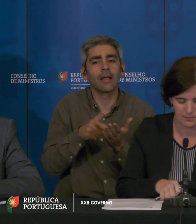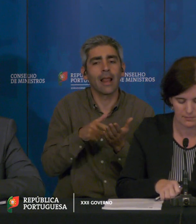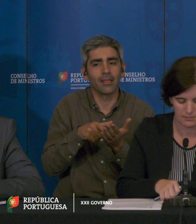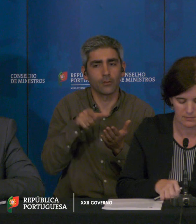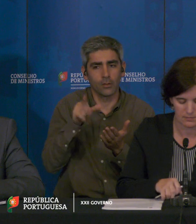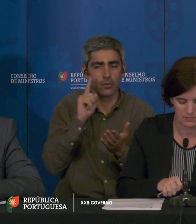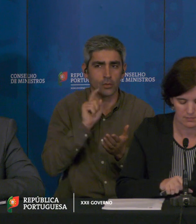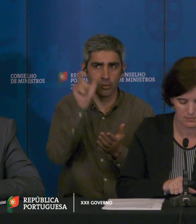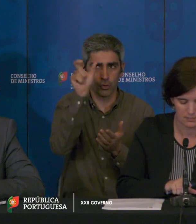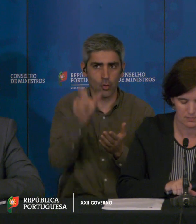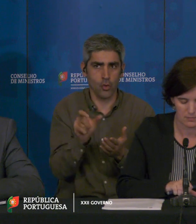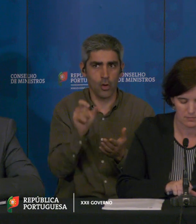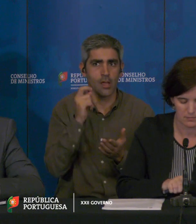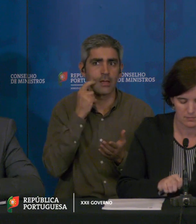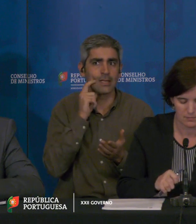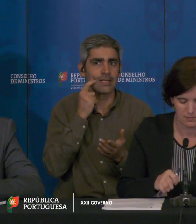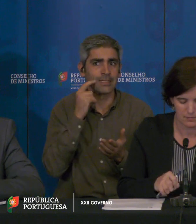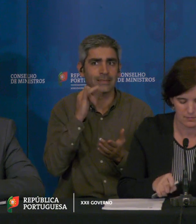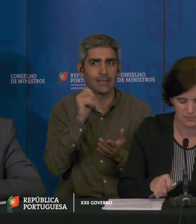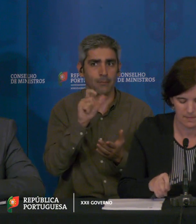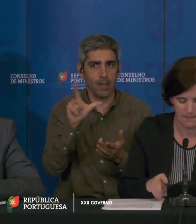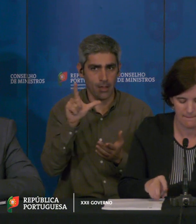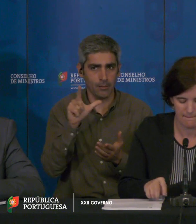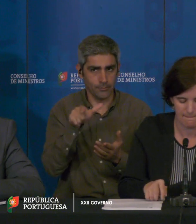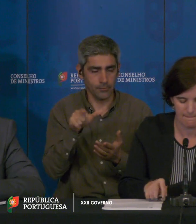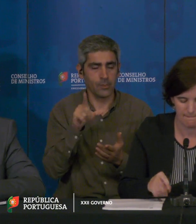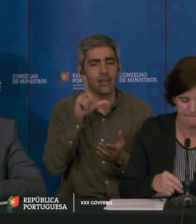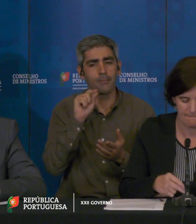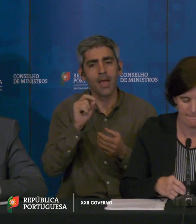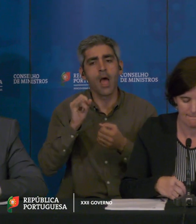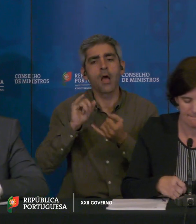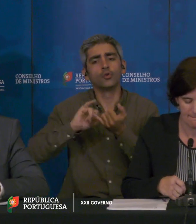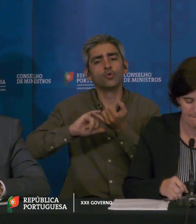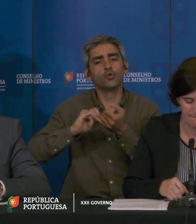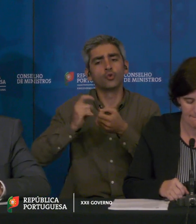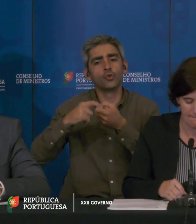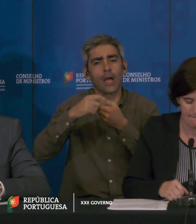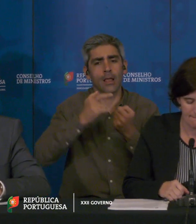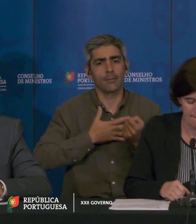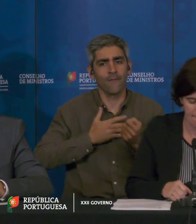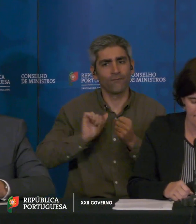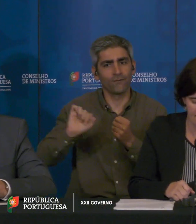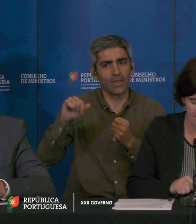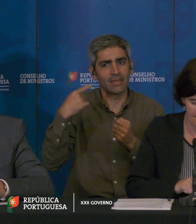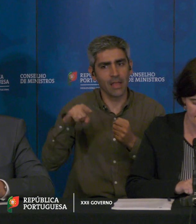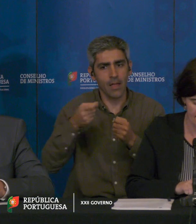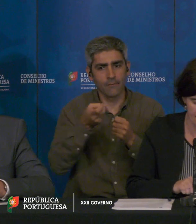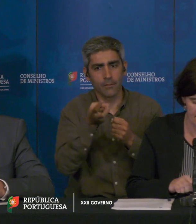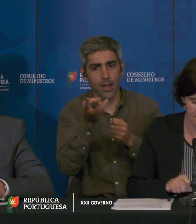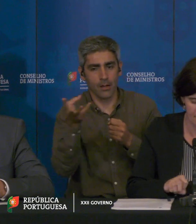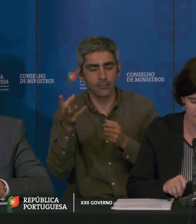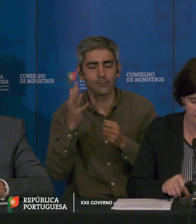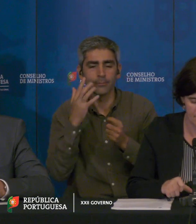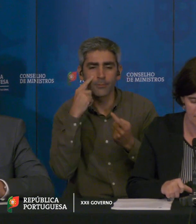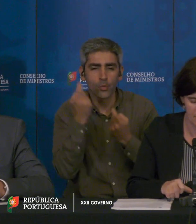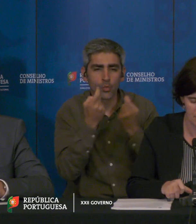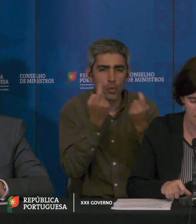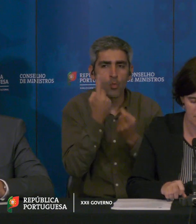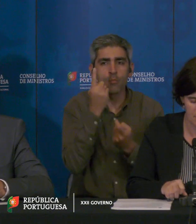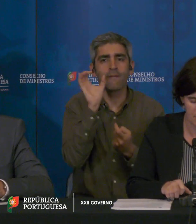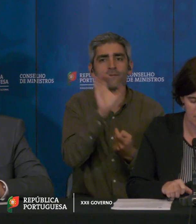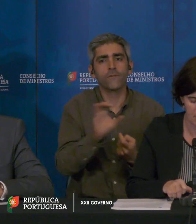Santos e as próprias sociedades em causa, no sentido de tentar encontrar uma forma